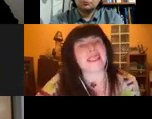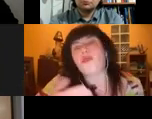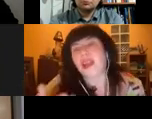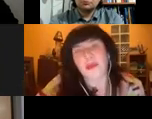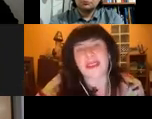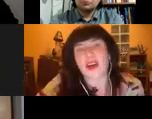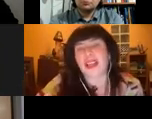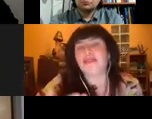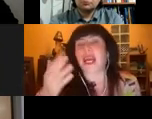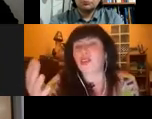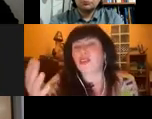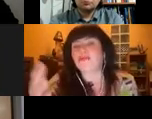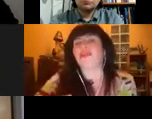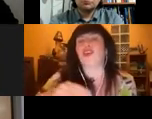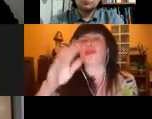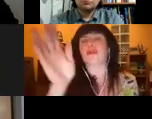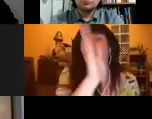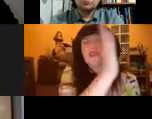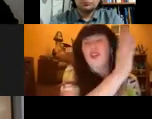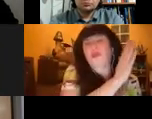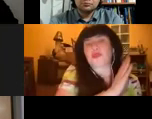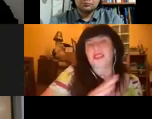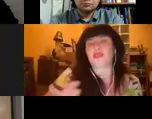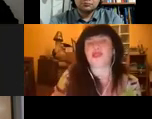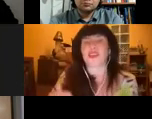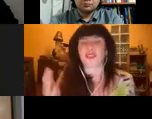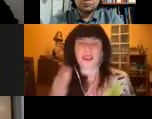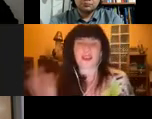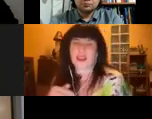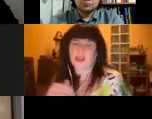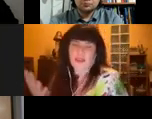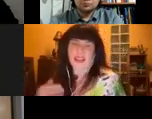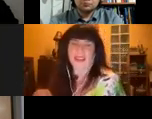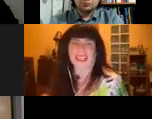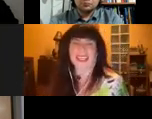Así hemos estado graficando cómo se producen los procesos y otras